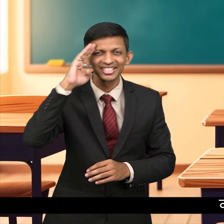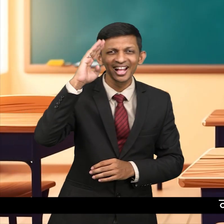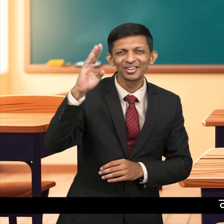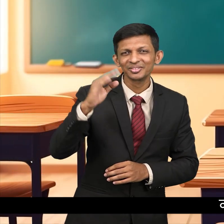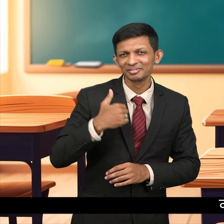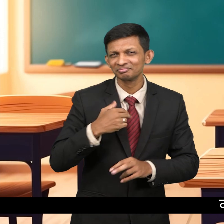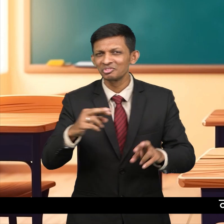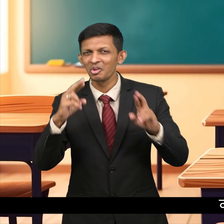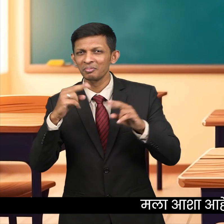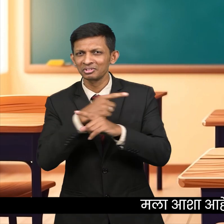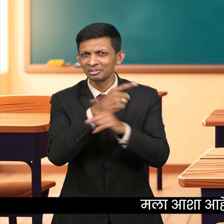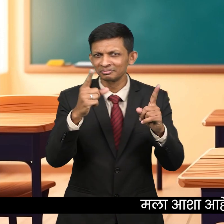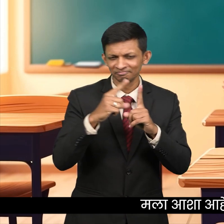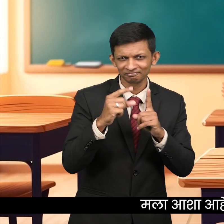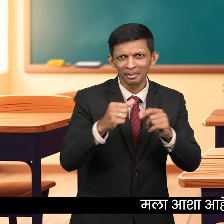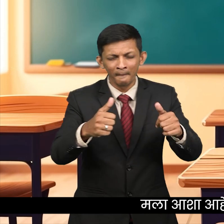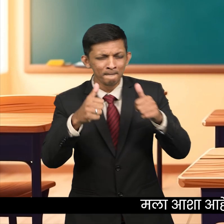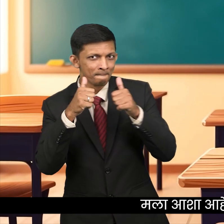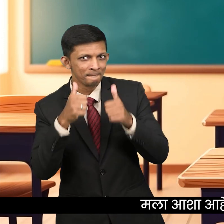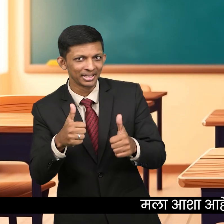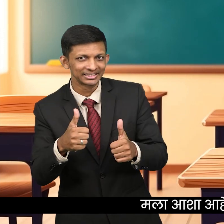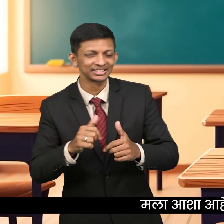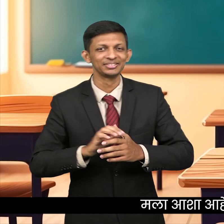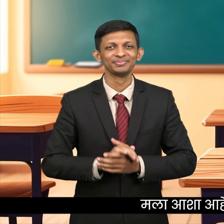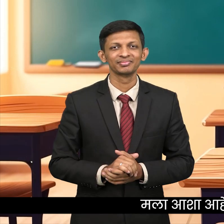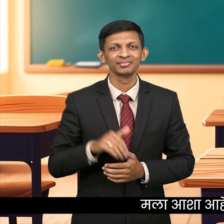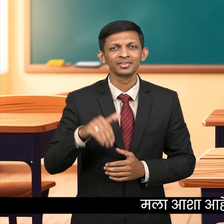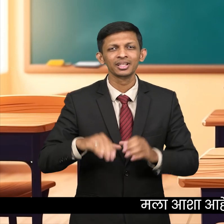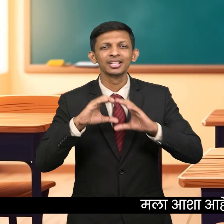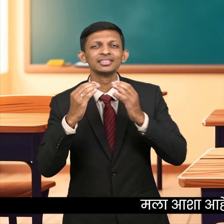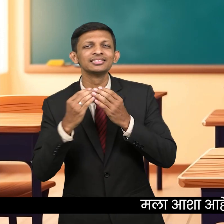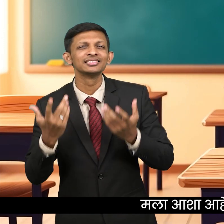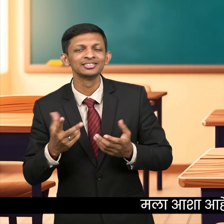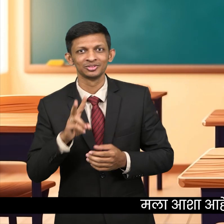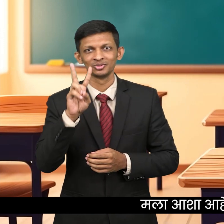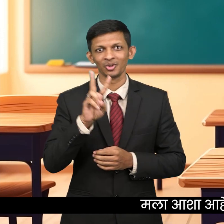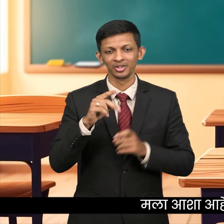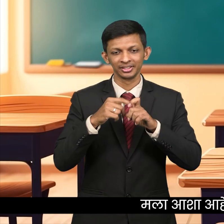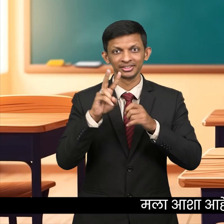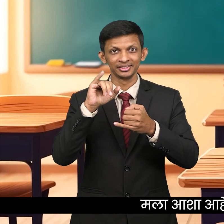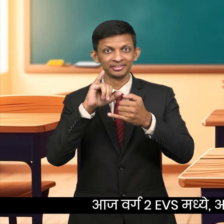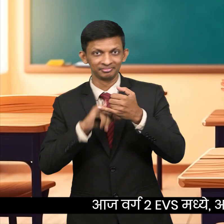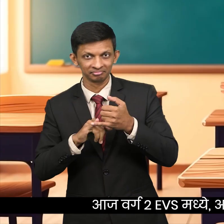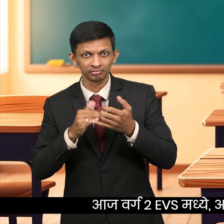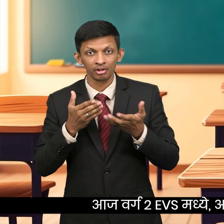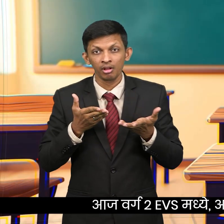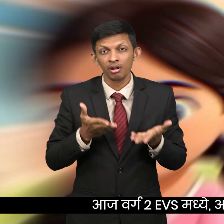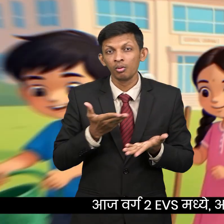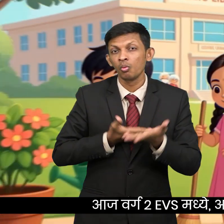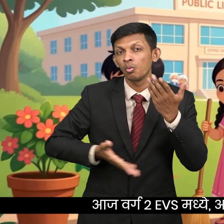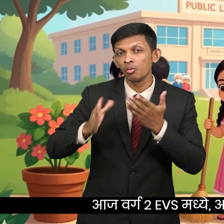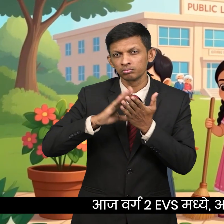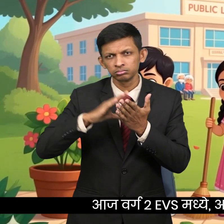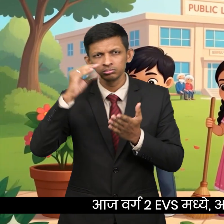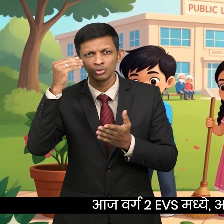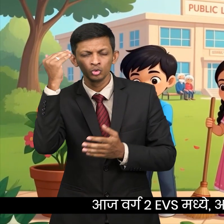नमस्कार मुलांनो, मला आशा आहे की तुम्ही सर्वजण ठीक असाल. आज वर्ग